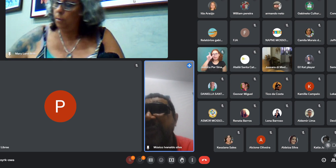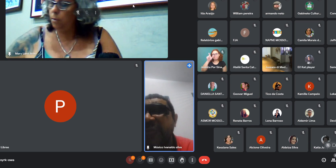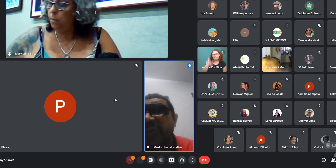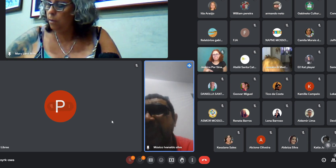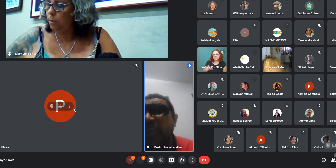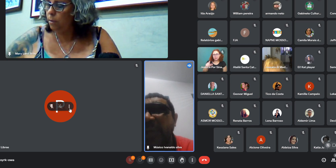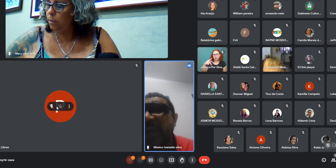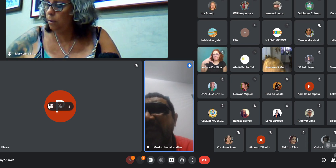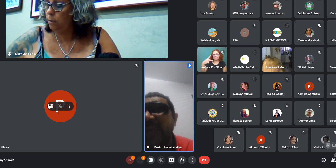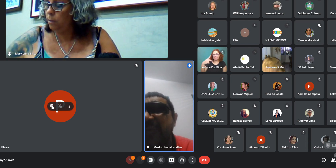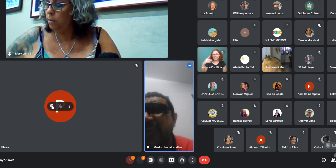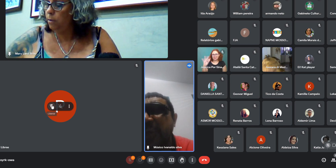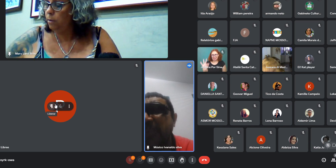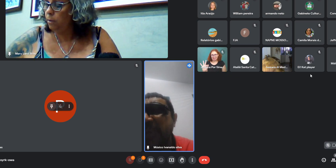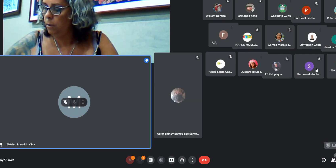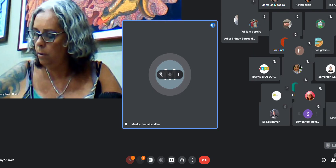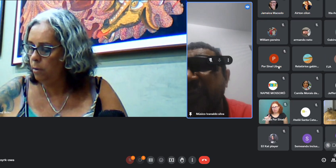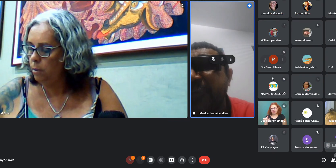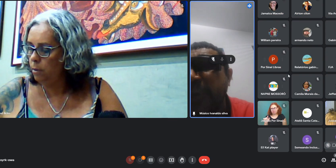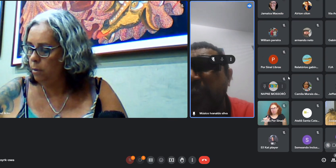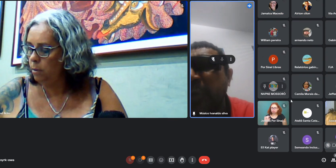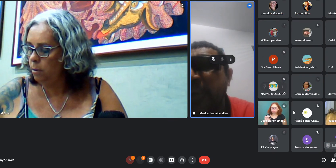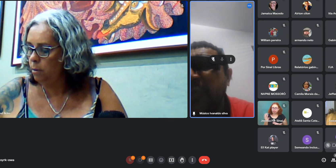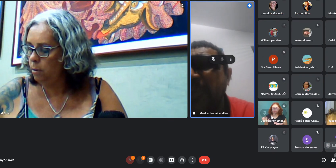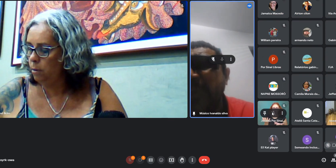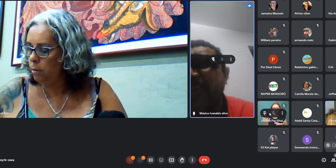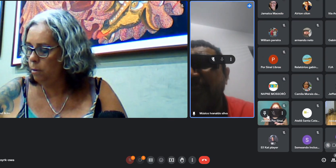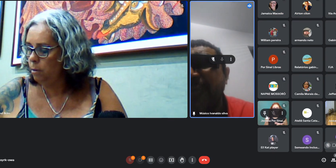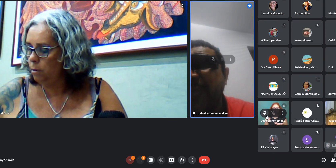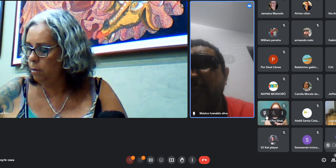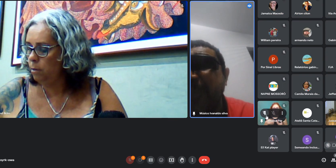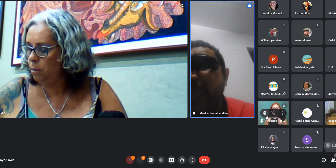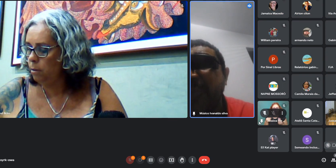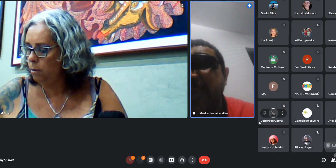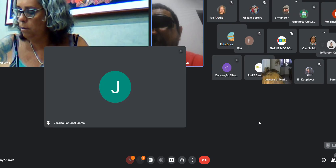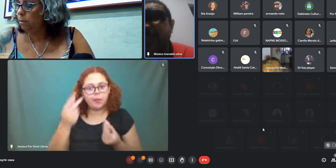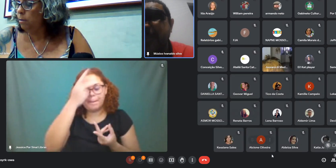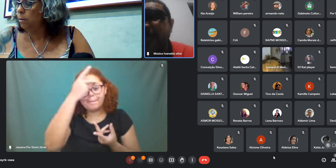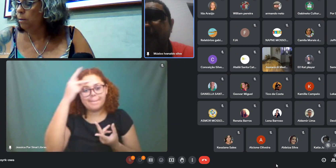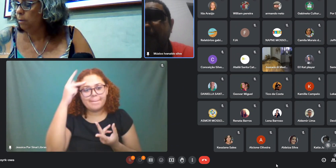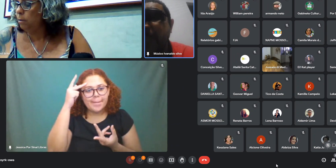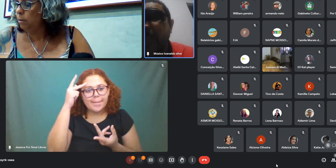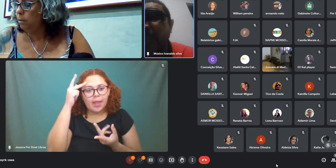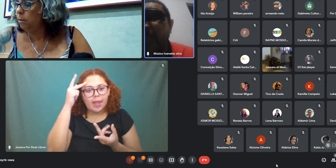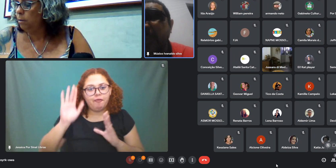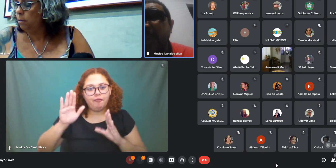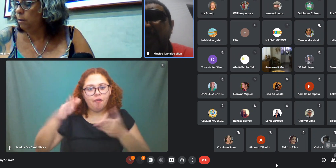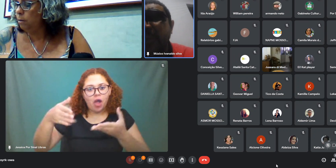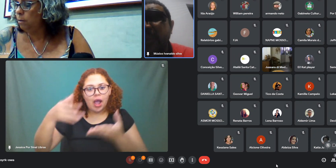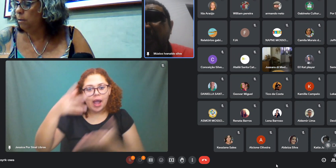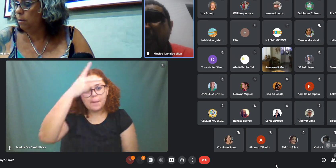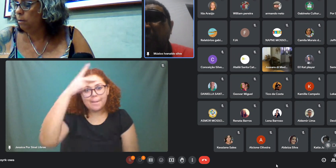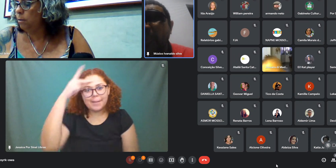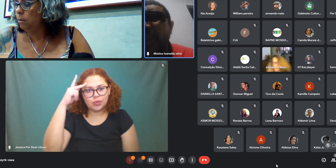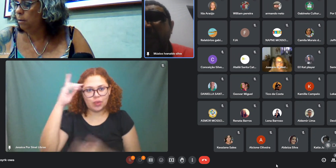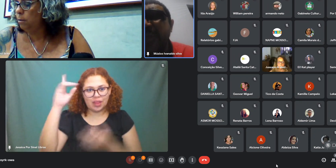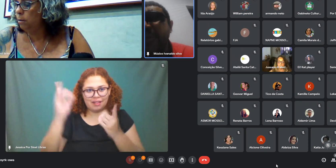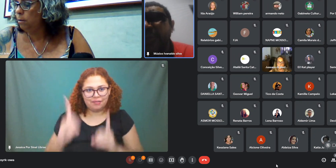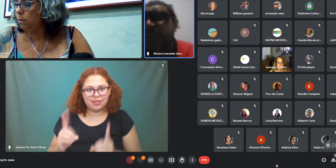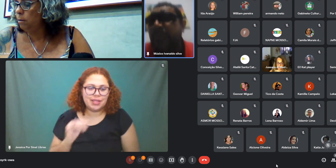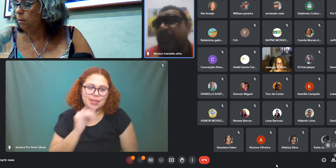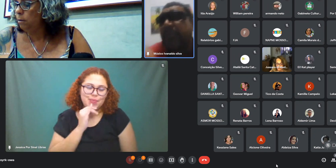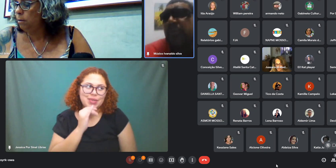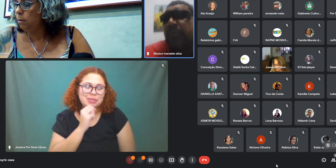projeto de 100 mil reais, realmente, como você falou, como é que você fecha esse projeto? É? Como é que a